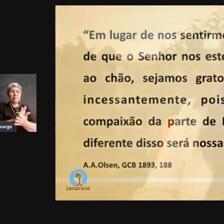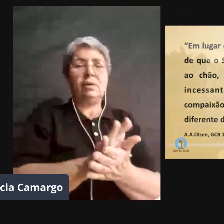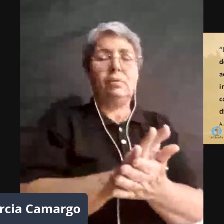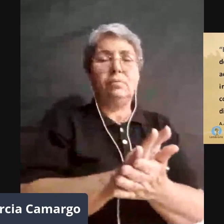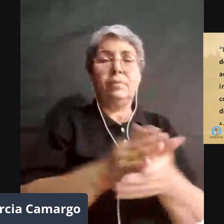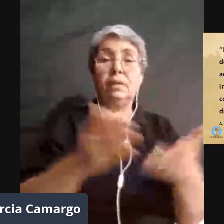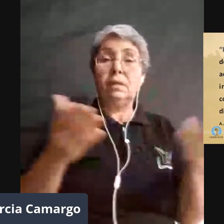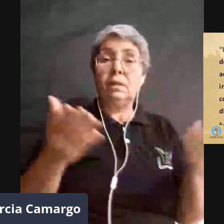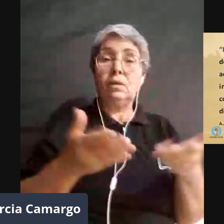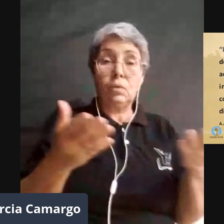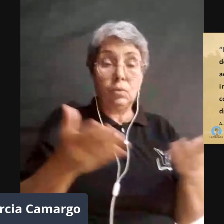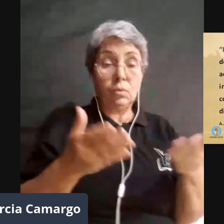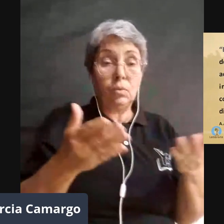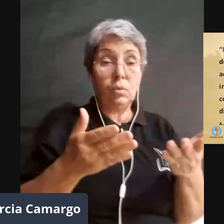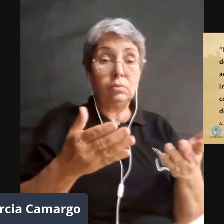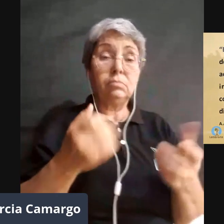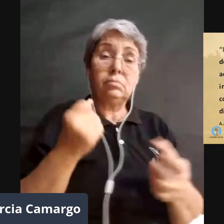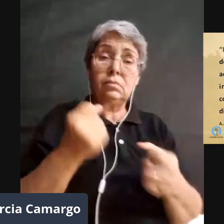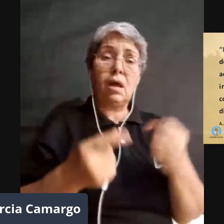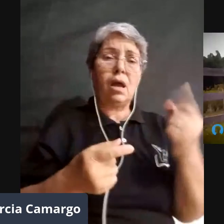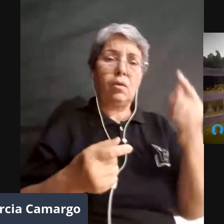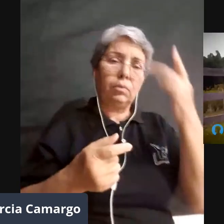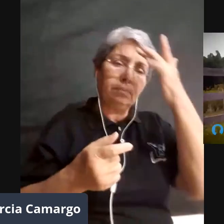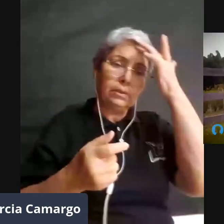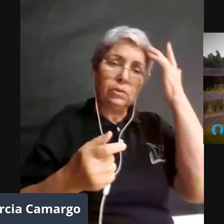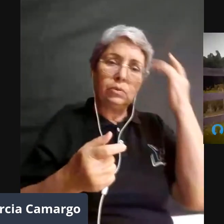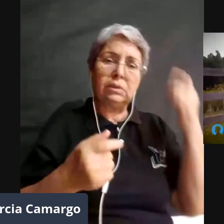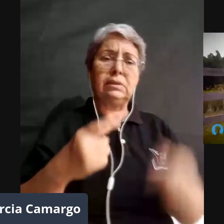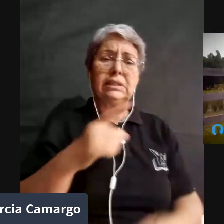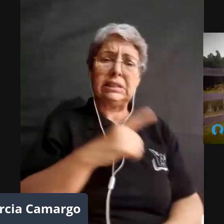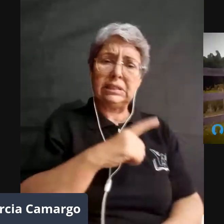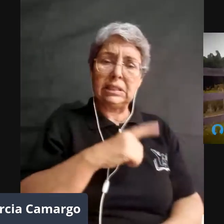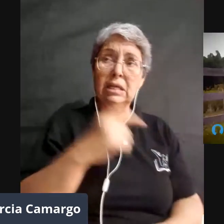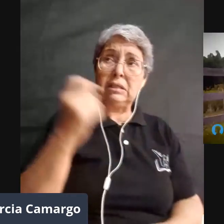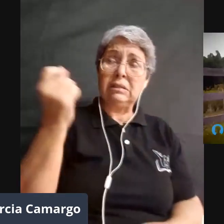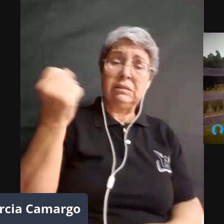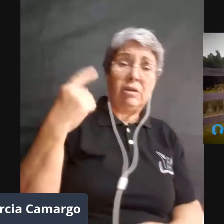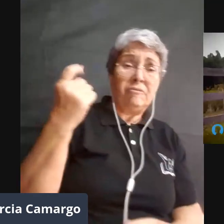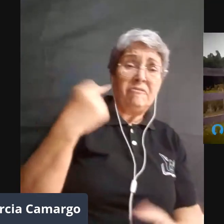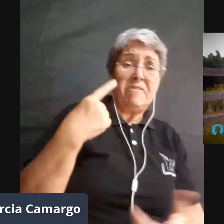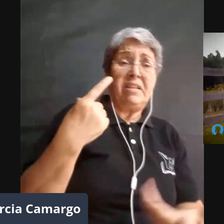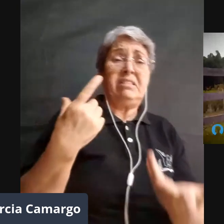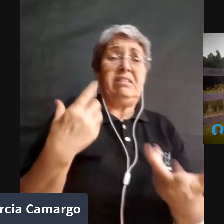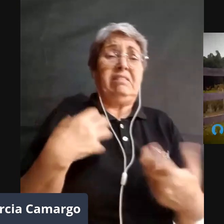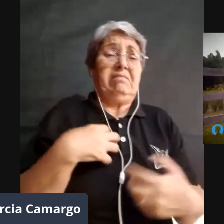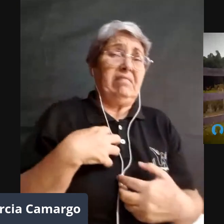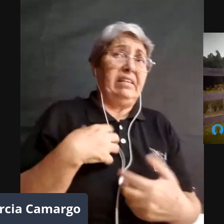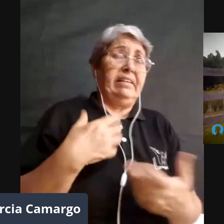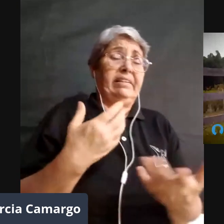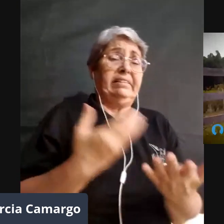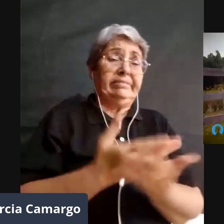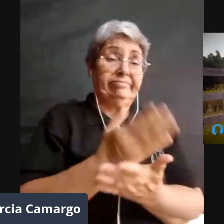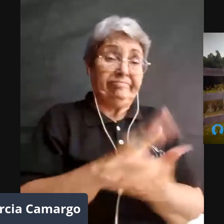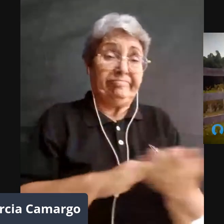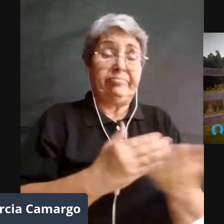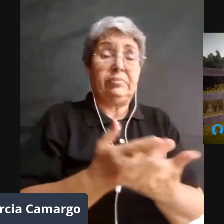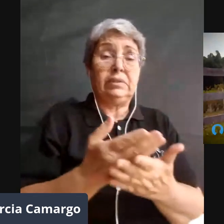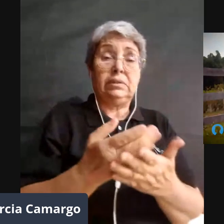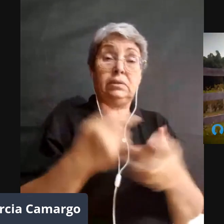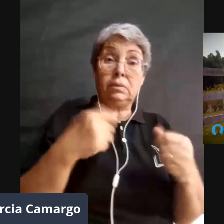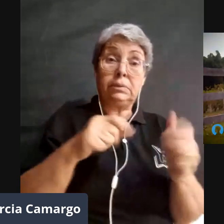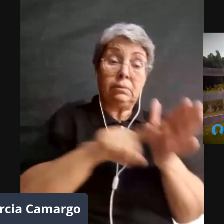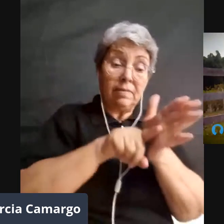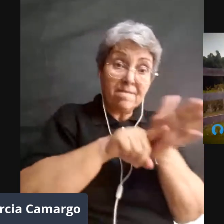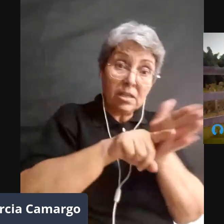haver alguns que também se sintam ofendidos e incomodados de que se proceda uma tal investigação da nossa